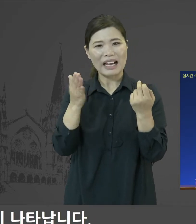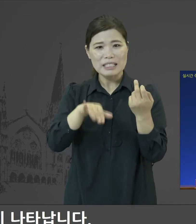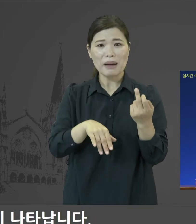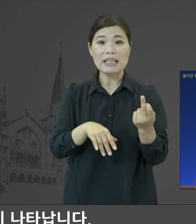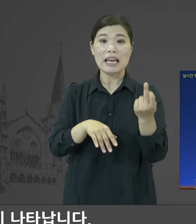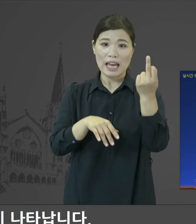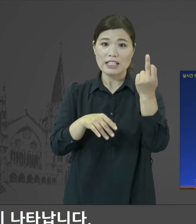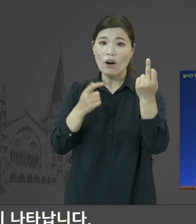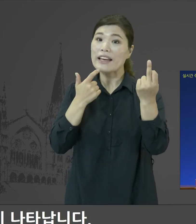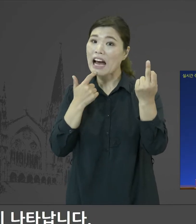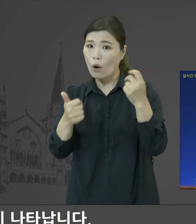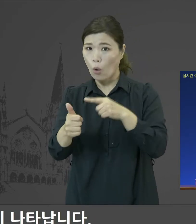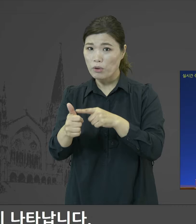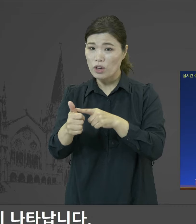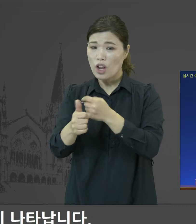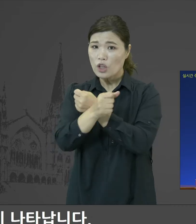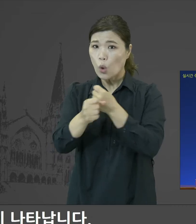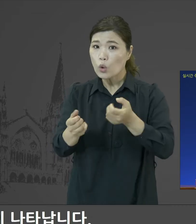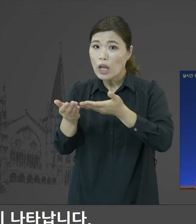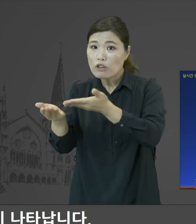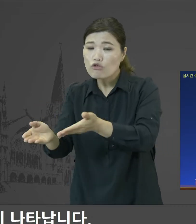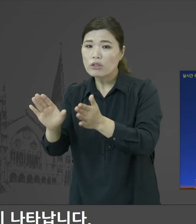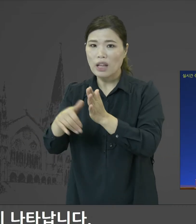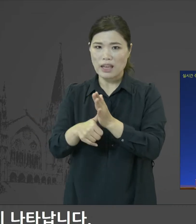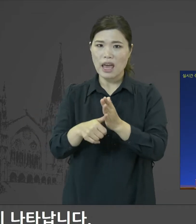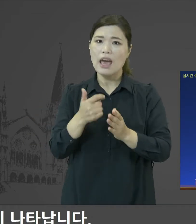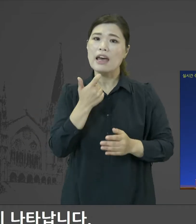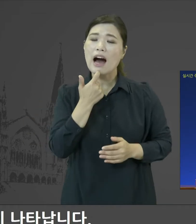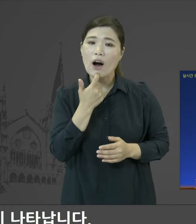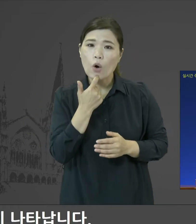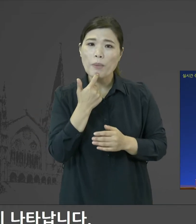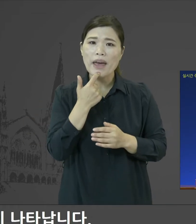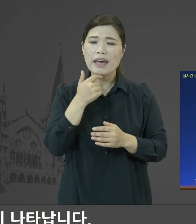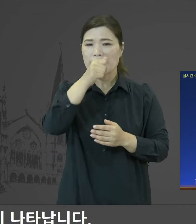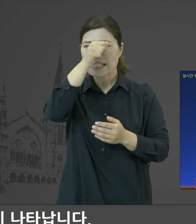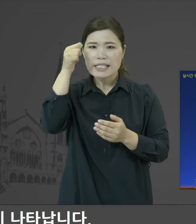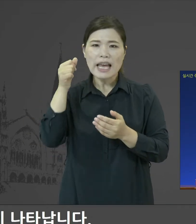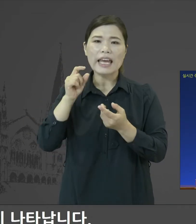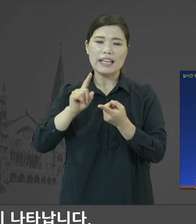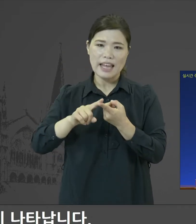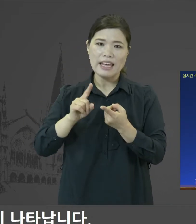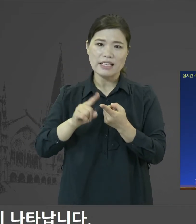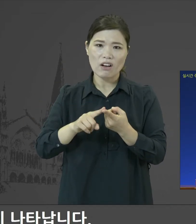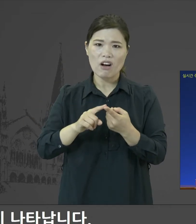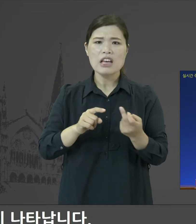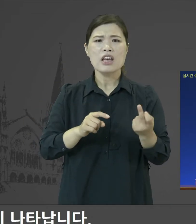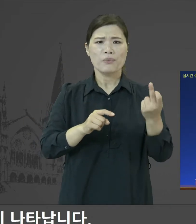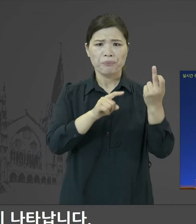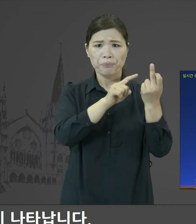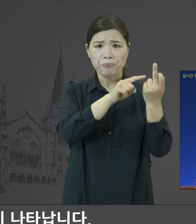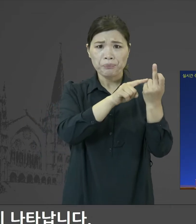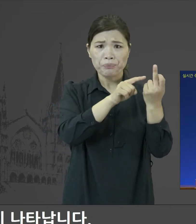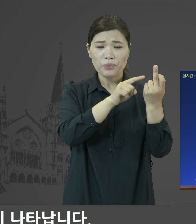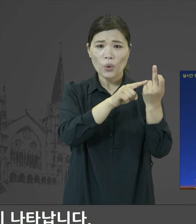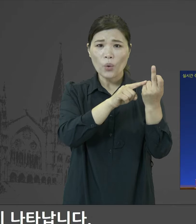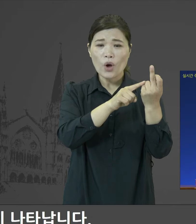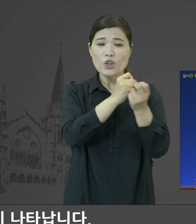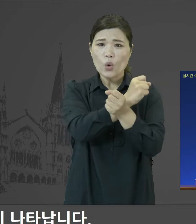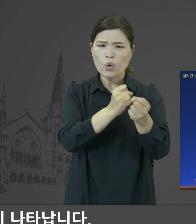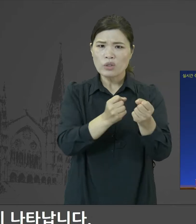야곱을 용서하며 자기의 인생을, 야곱의 인생이 풀리는 것처럼 자신의 인생도 용서 못하던 인생이 풀릴 때 그의